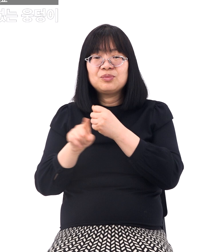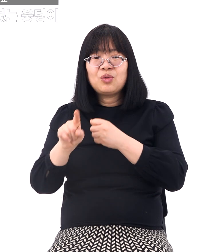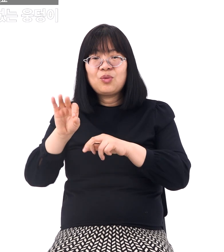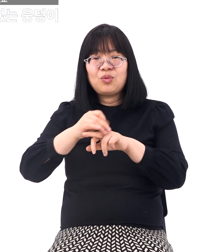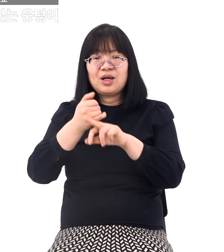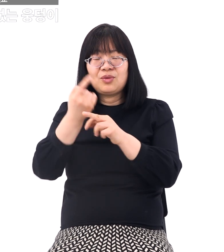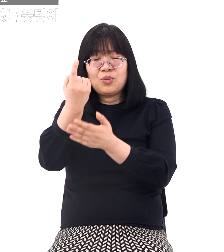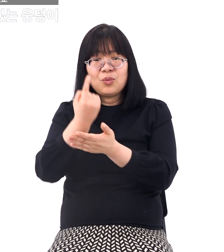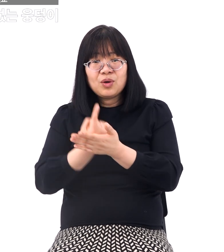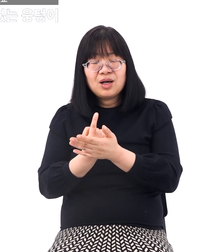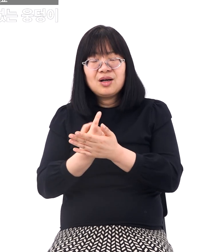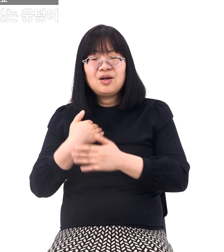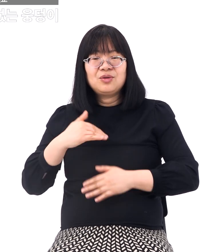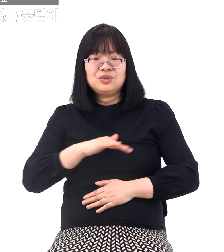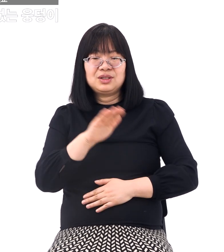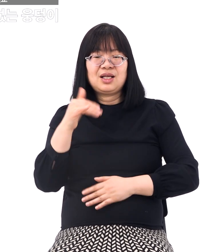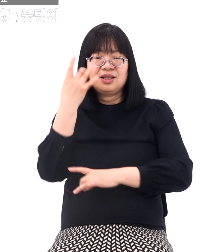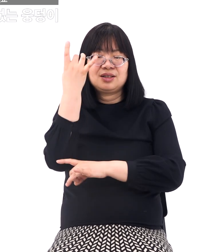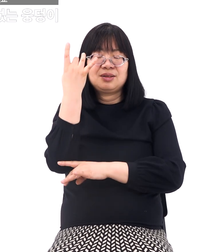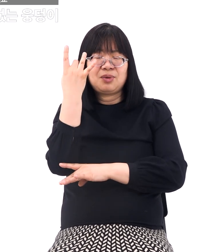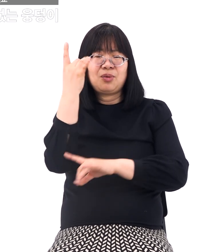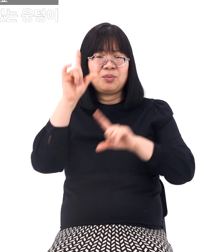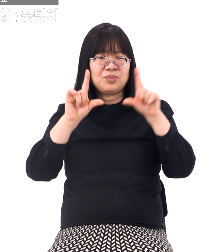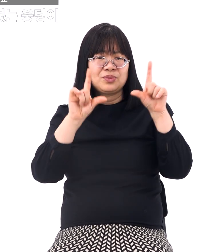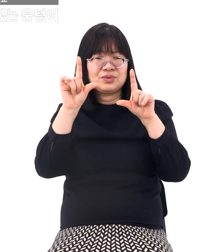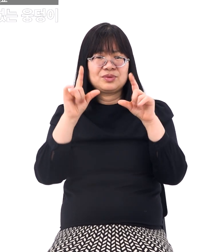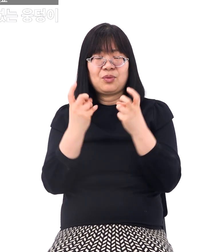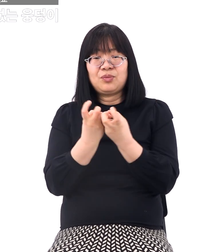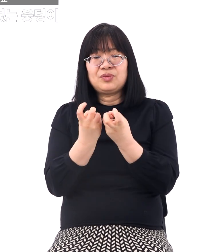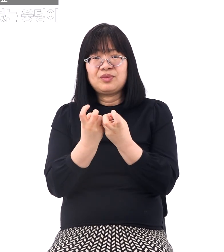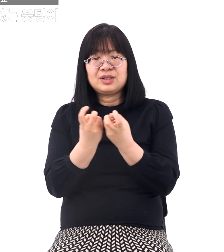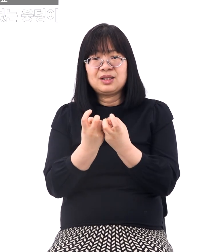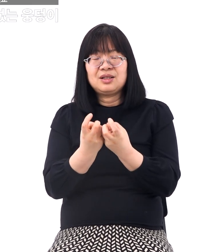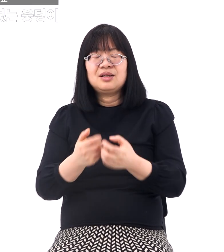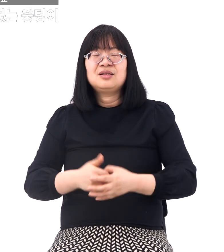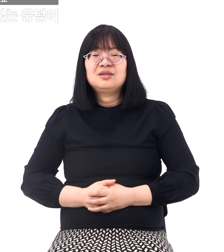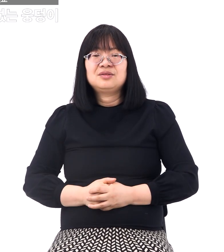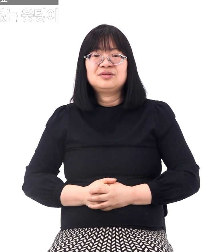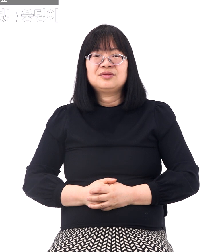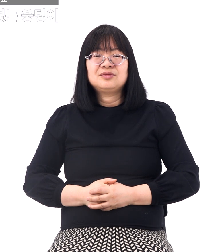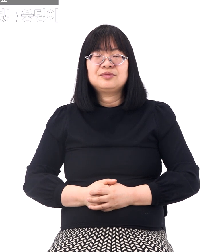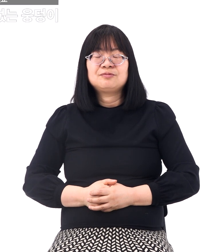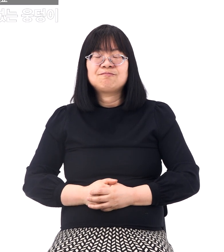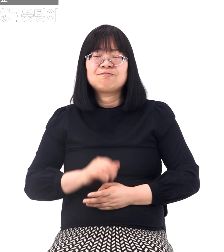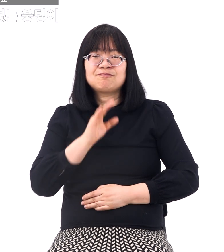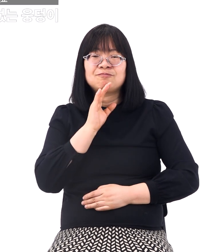오시면 우리의 기본적인 이미지가 어떻게 됩니까? 그렇죠.